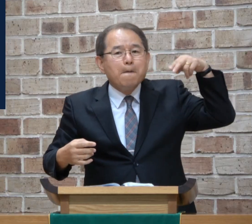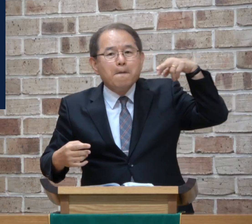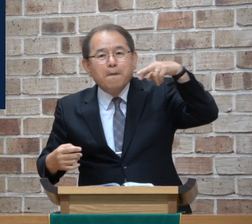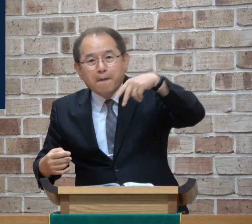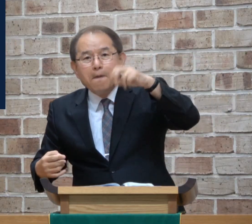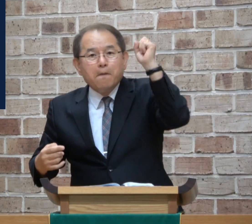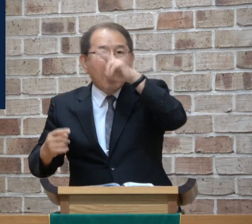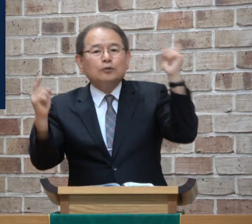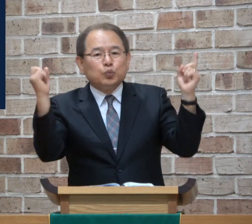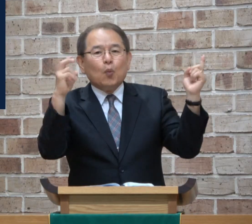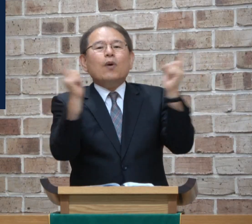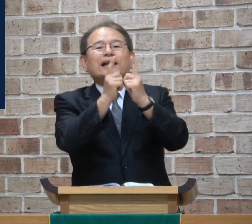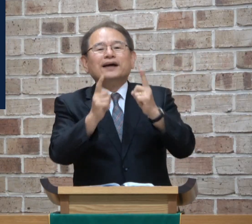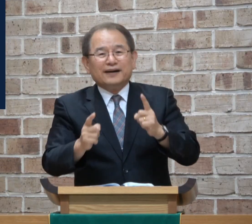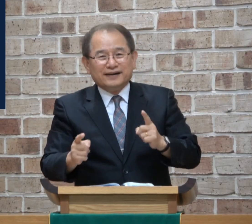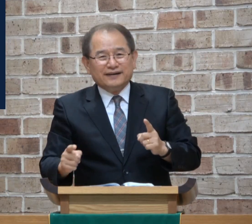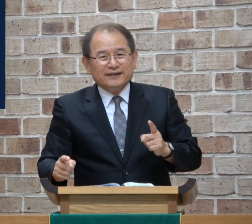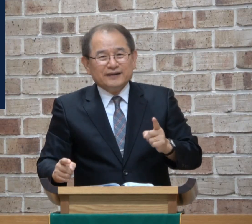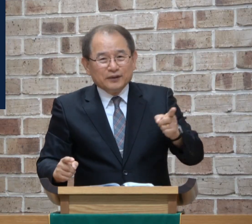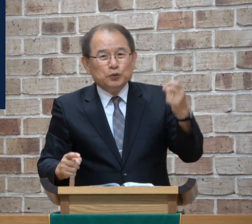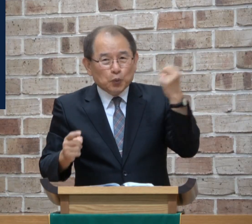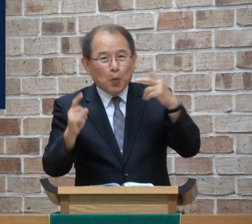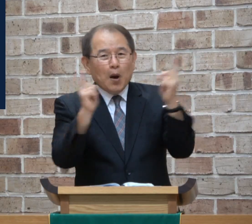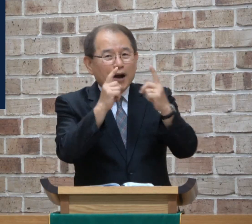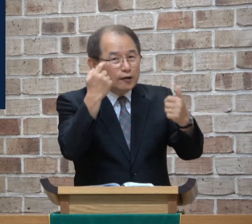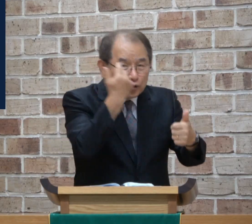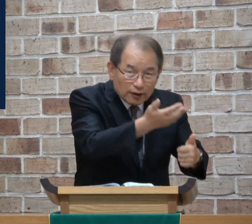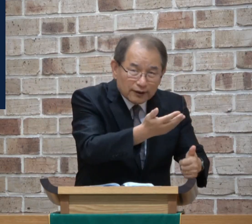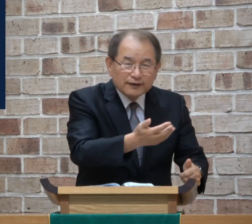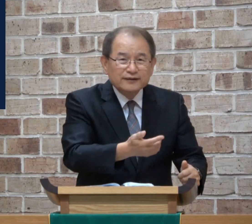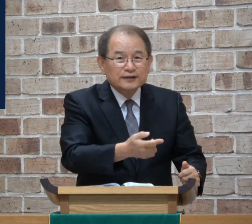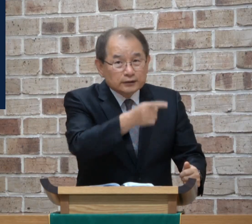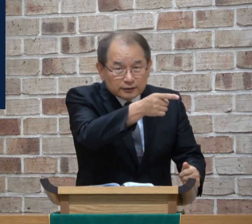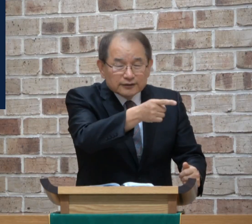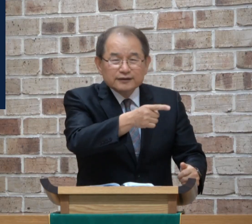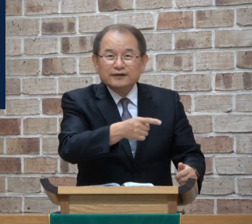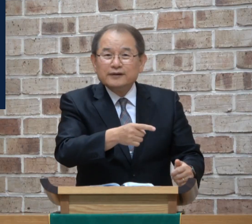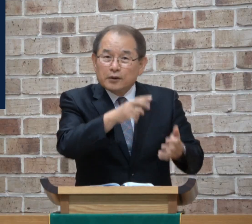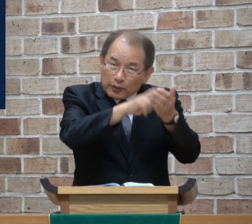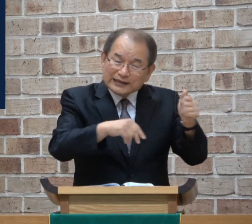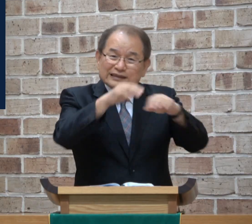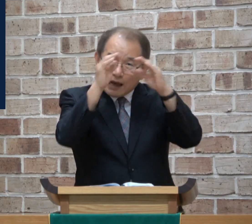그리고 남편이 돌아오지 않자 아내가 이게 무슨 일일까 하고 궁금해합니다.